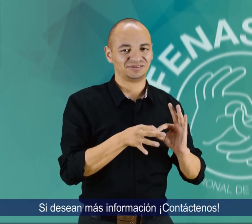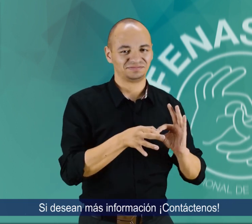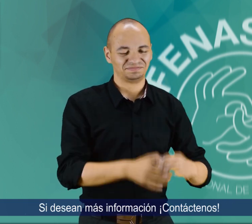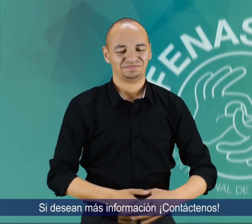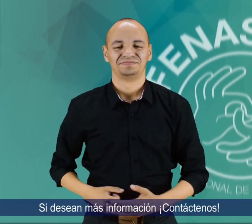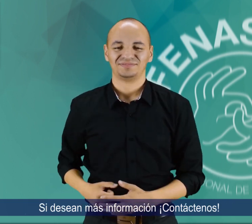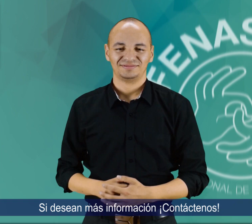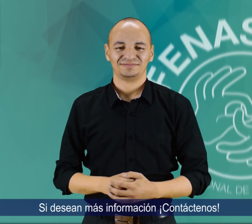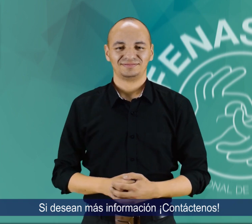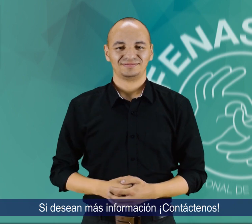información, contáctenos.